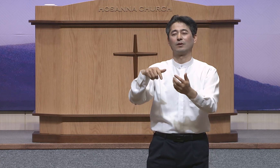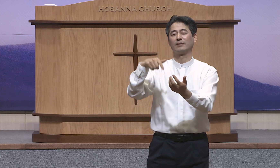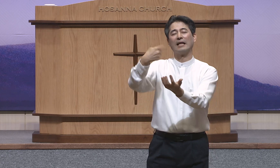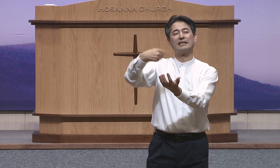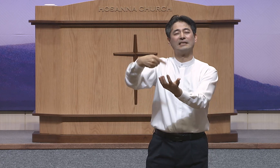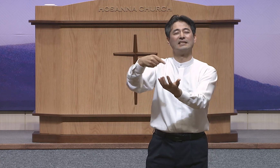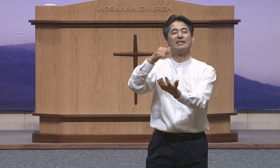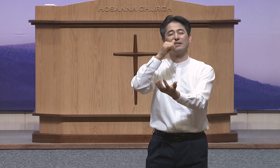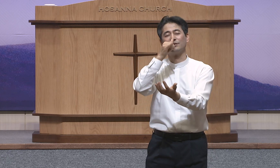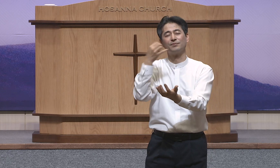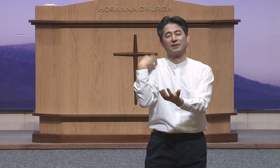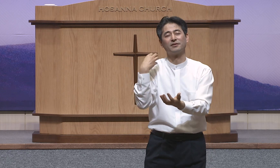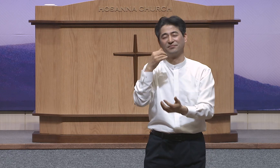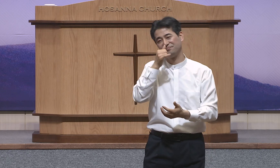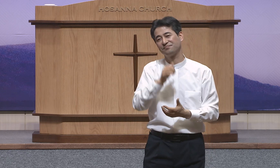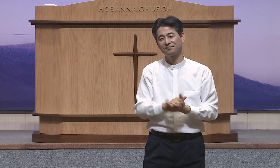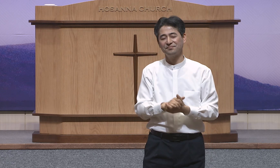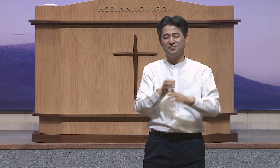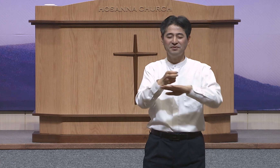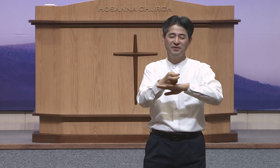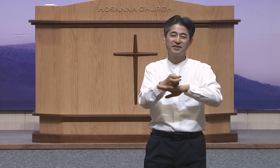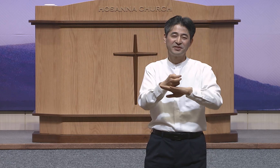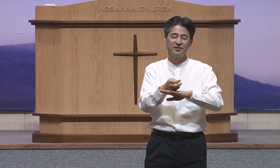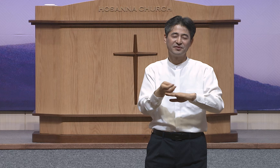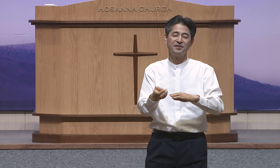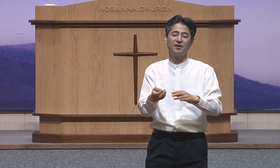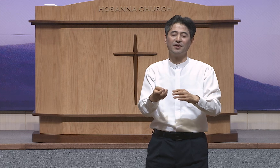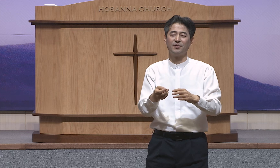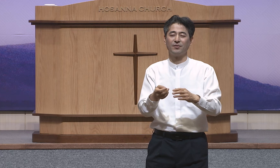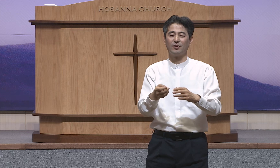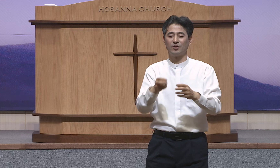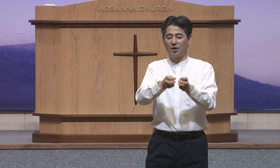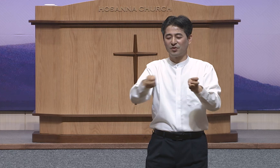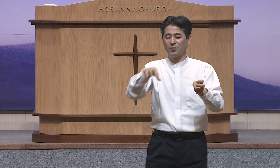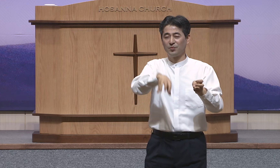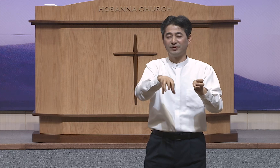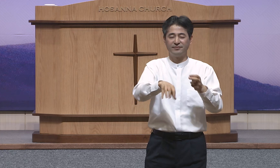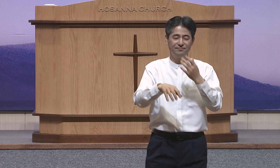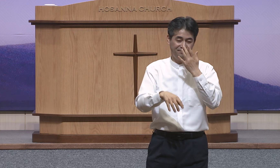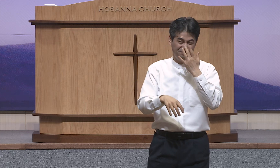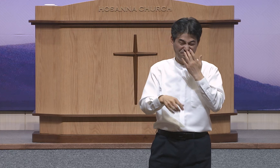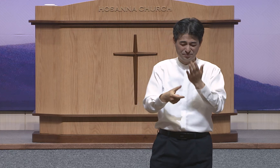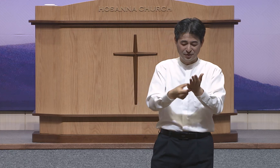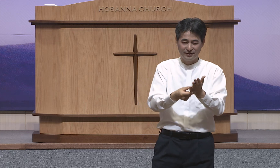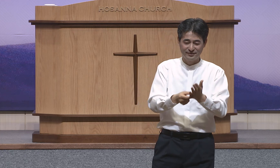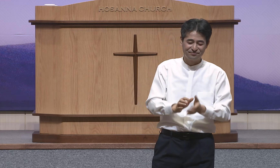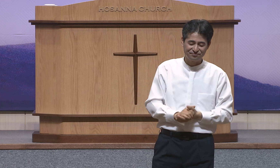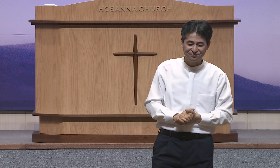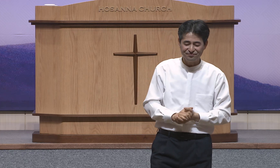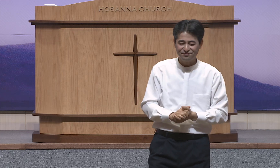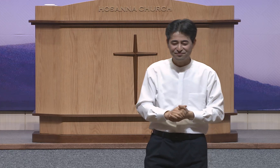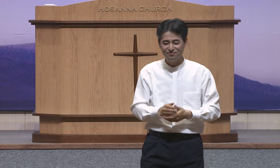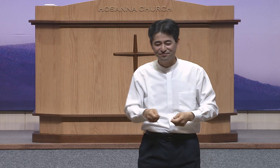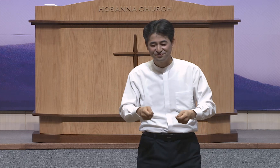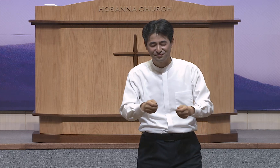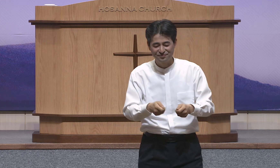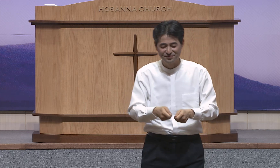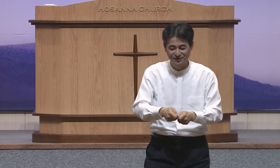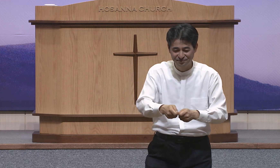주일날 이제 가르치는 시간이 돼서 제가 이제 버스를 타고 또 이제 서울로 가야 돼서